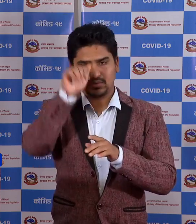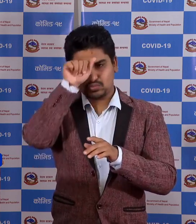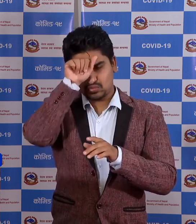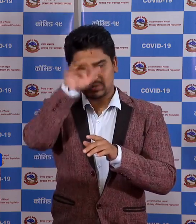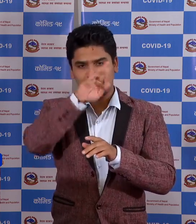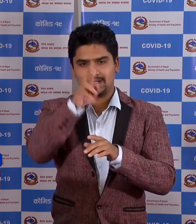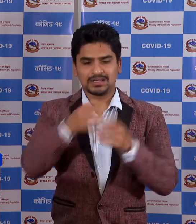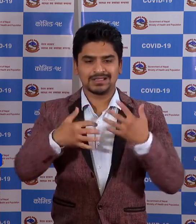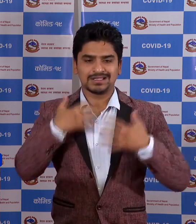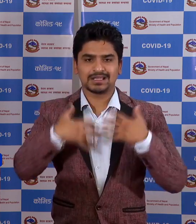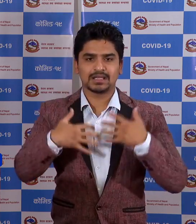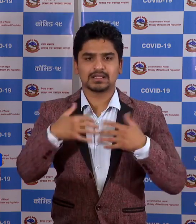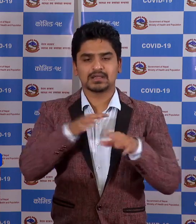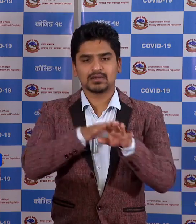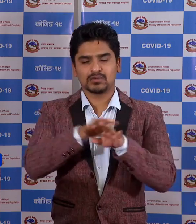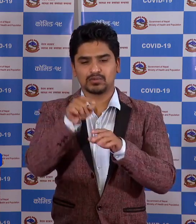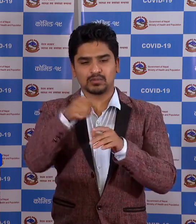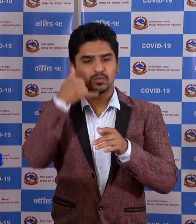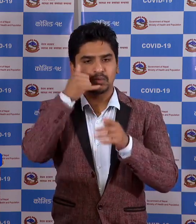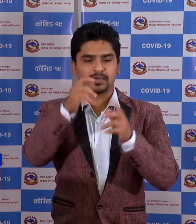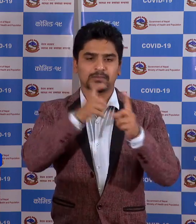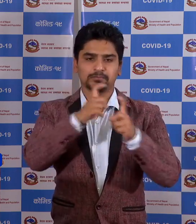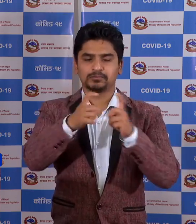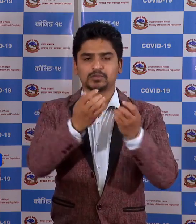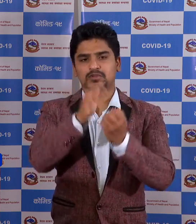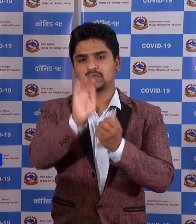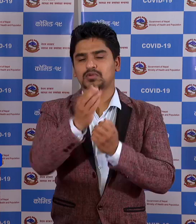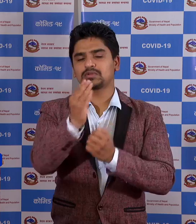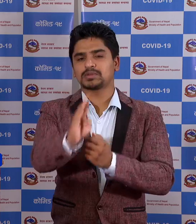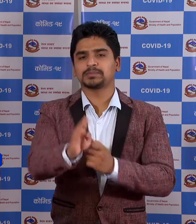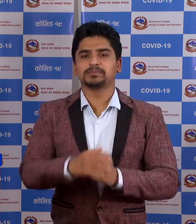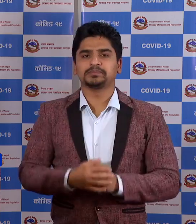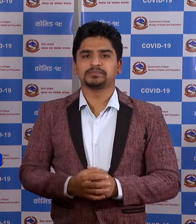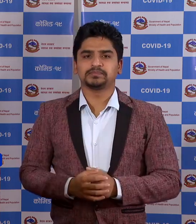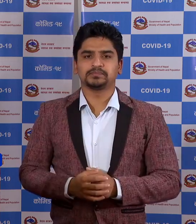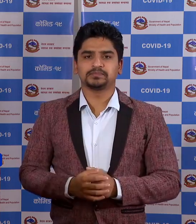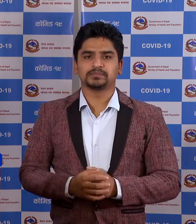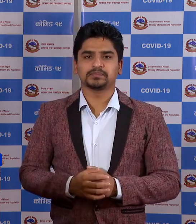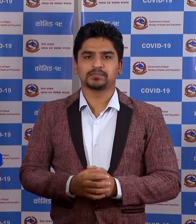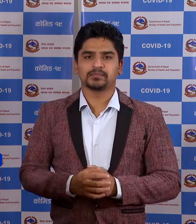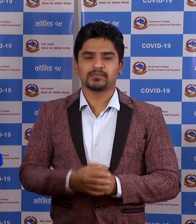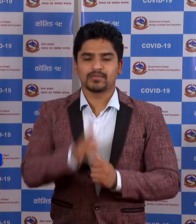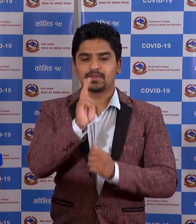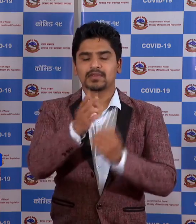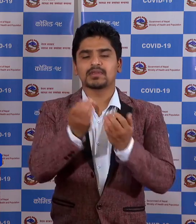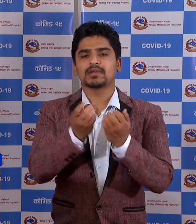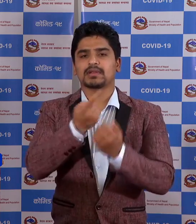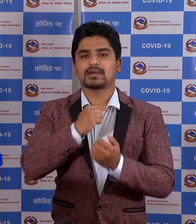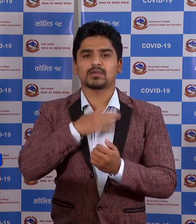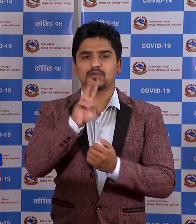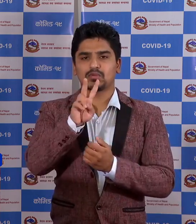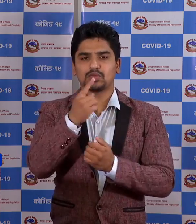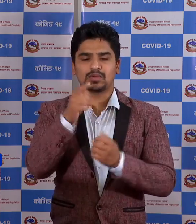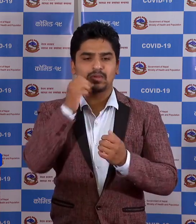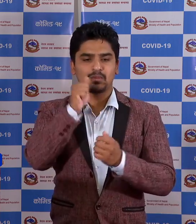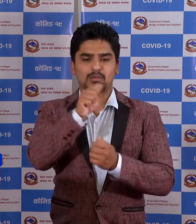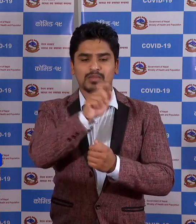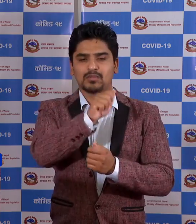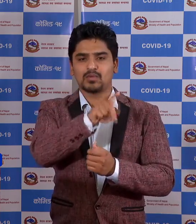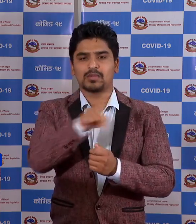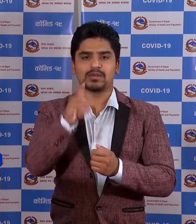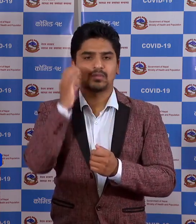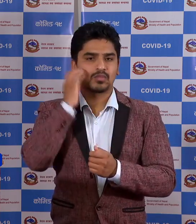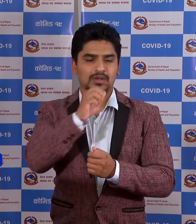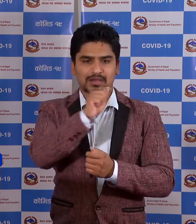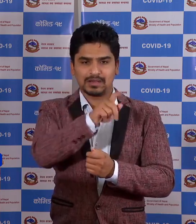सूचना तथा जिज्ञासाहरू यी कलहरू मार्फत कल गरेर राख्न सक्नुहुन्छ। त्यसै गरी हाम्रा 2 वटा एप्लिकेसनहरू,